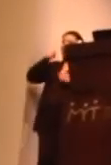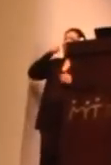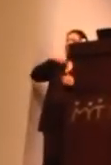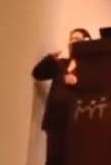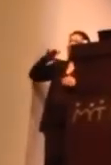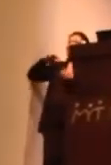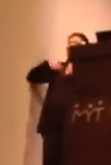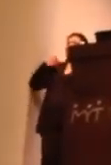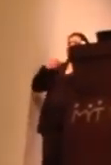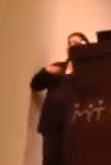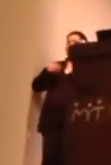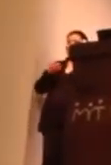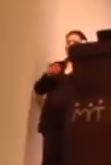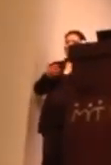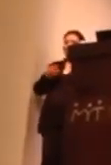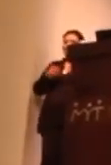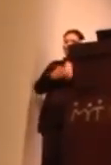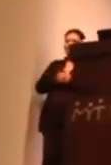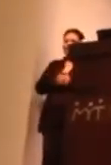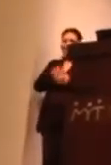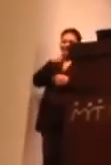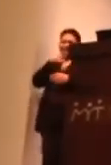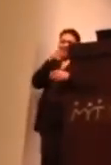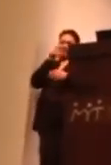Se murió alguien y se enoja.